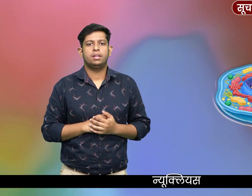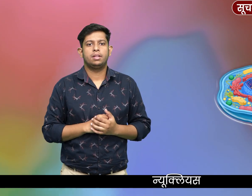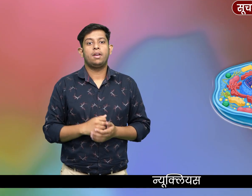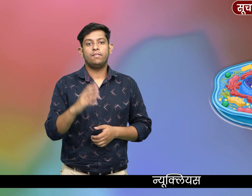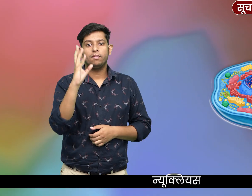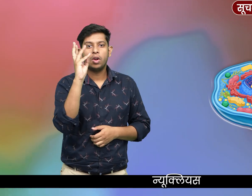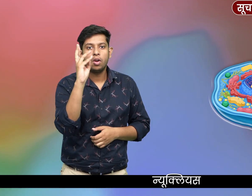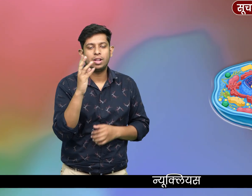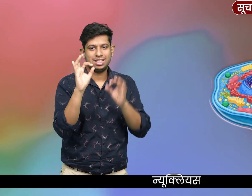न्यूक्लियस,